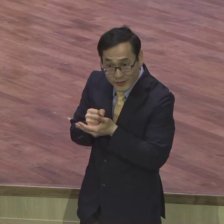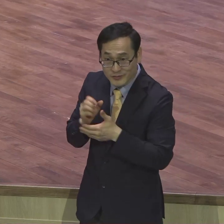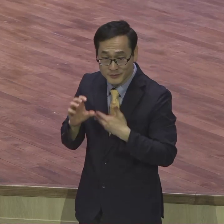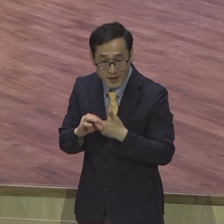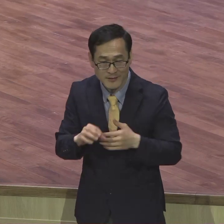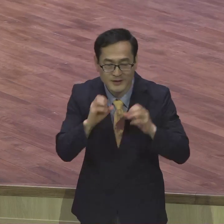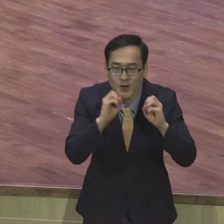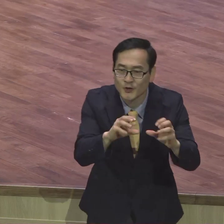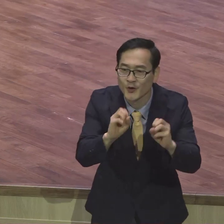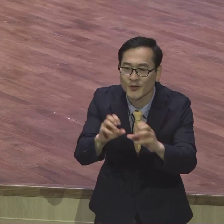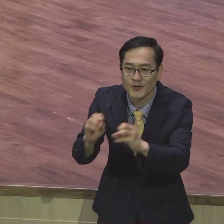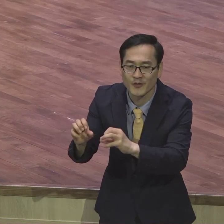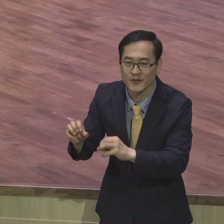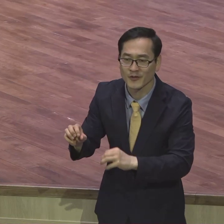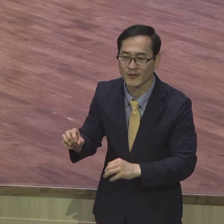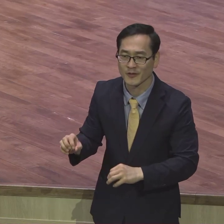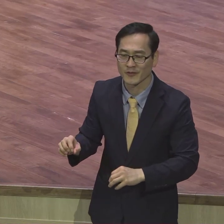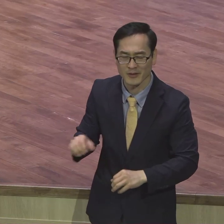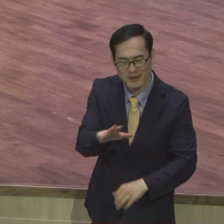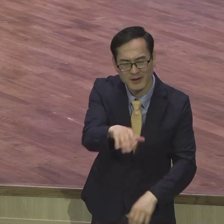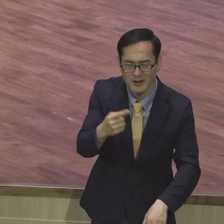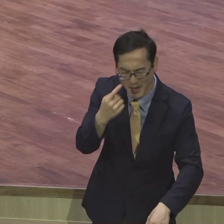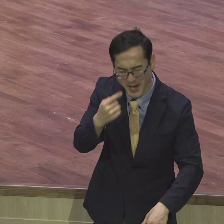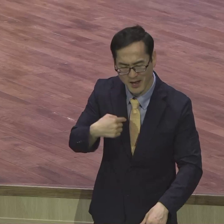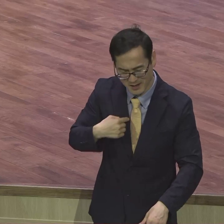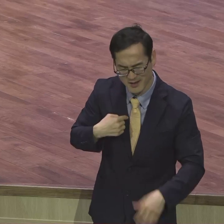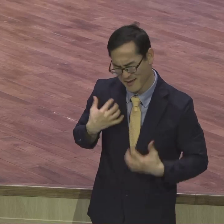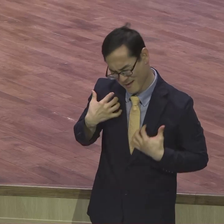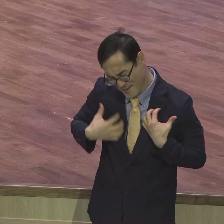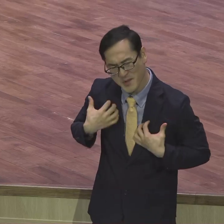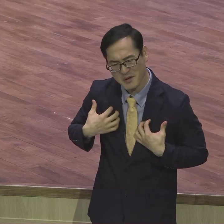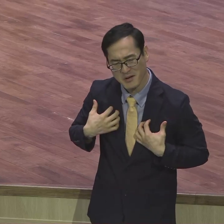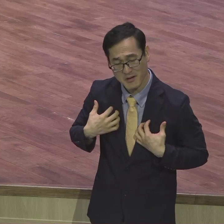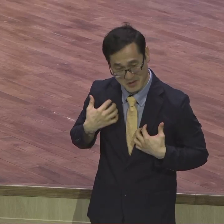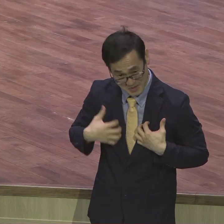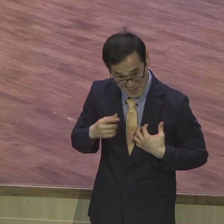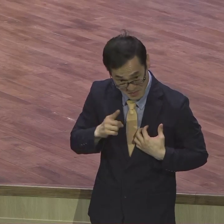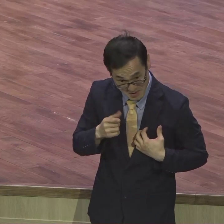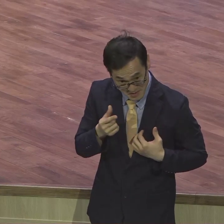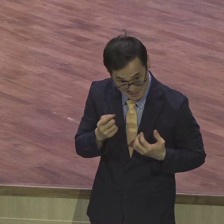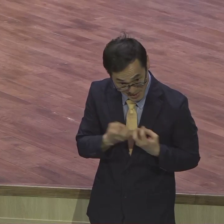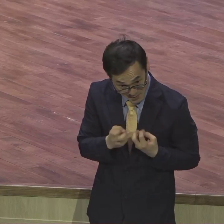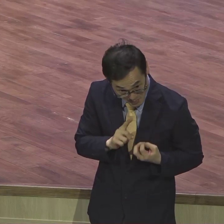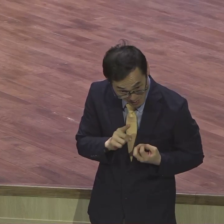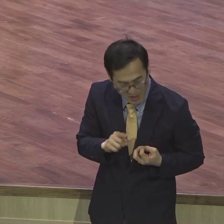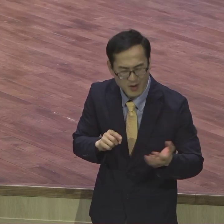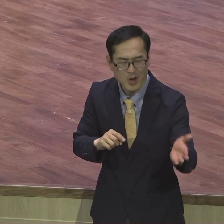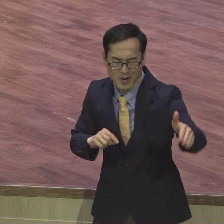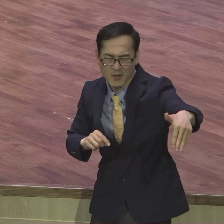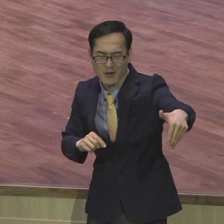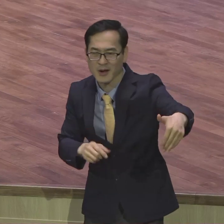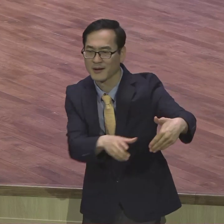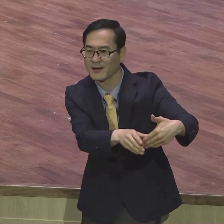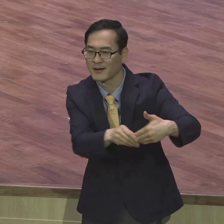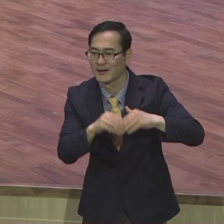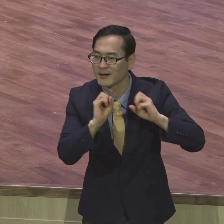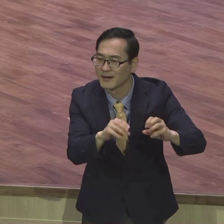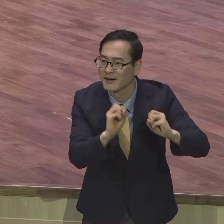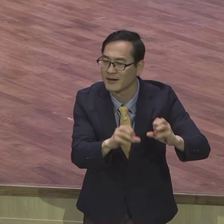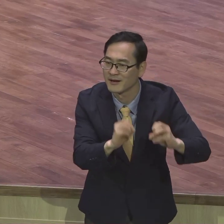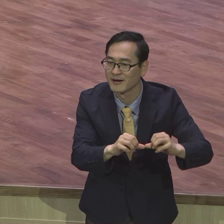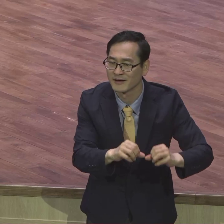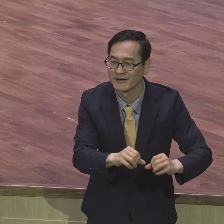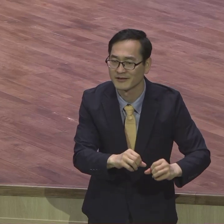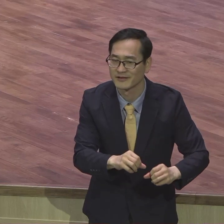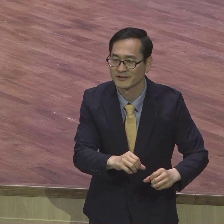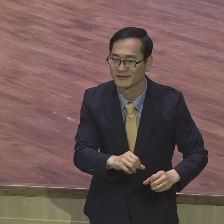누리는 이 복음 너도 좀 누려봐. 이게 전도예요. 이런 축복을 지역현장에 나누는 것이 바로 사천 말선문동이에요.